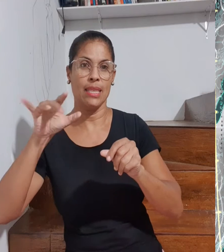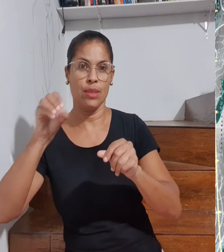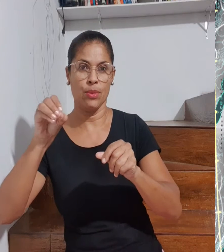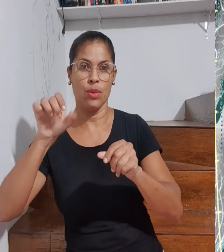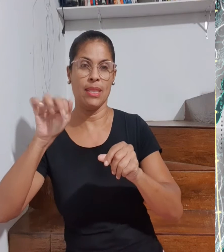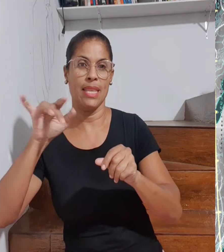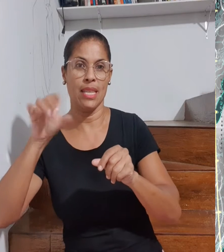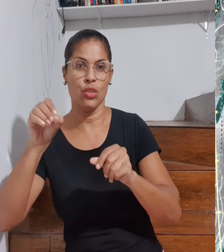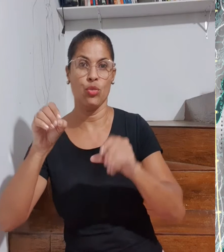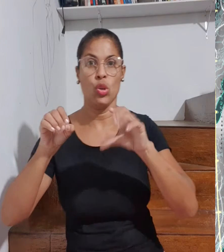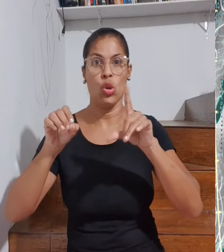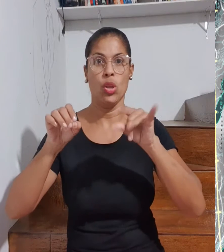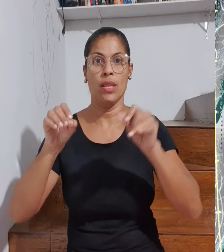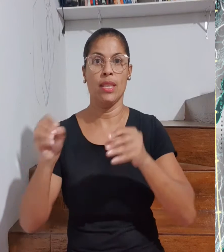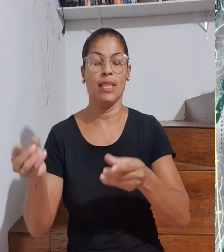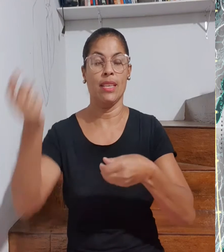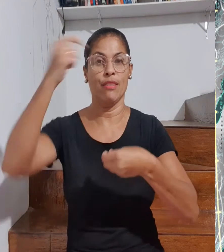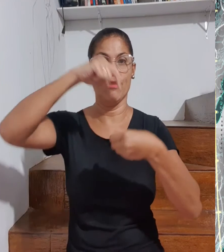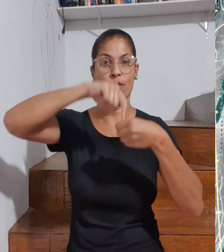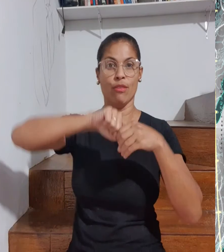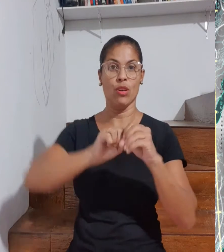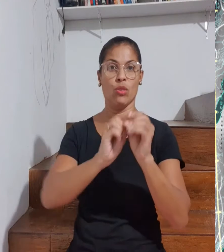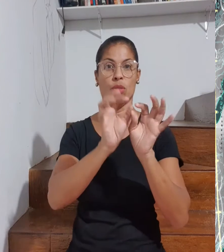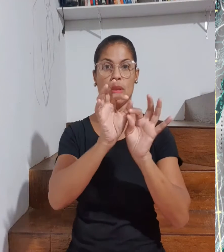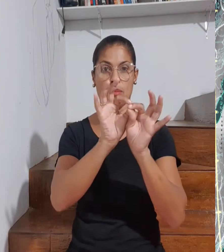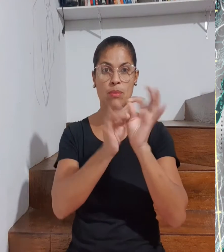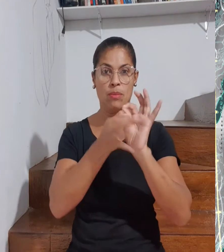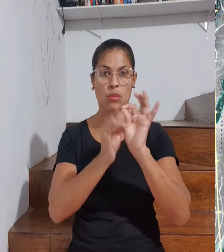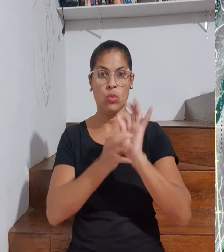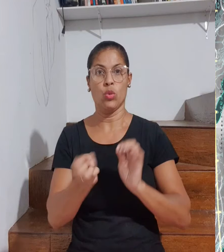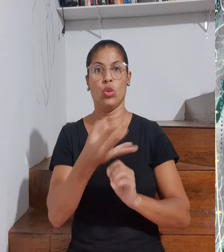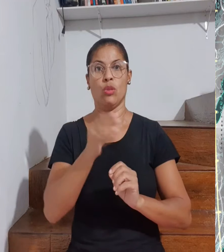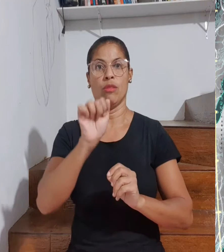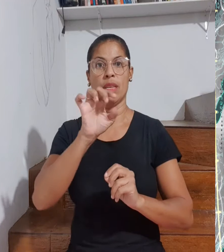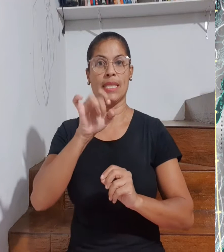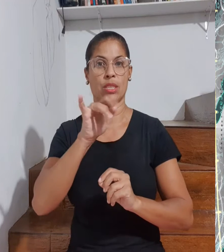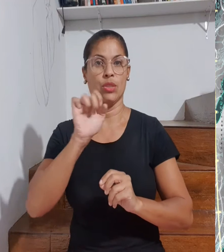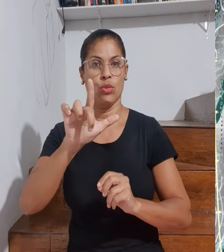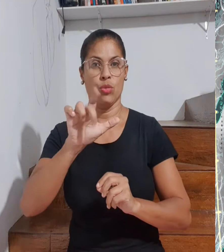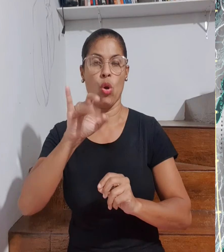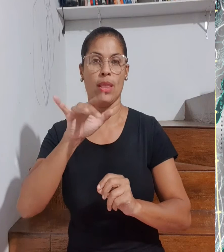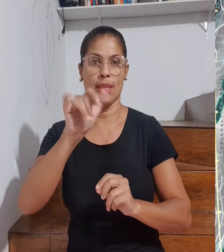colina, que retorna ao neurônio para a síntese de novas moléculas de acetilcolina.